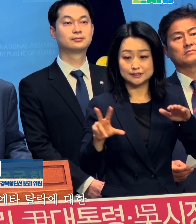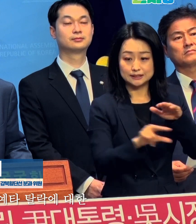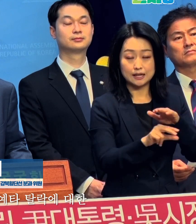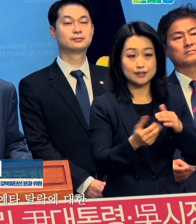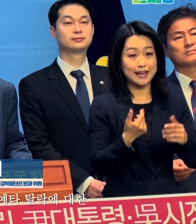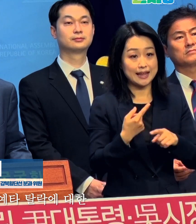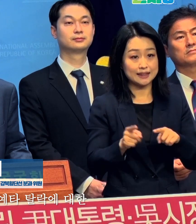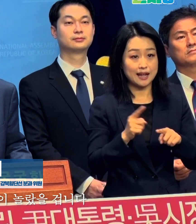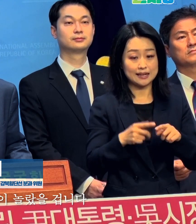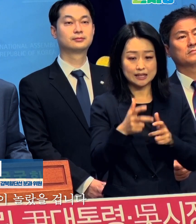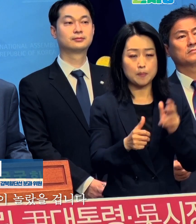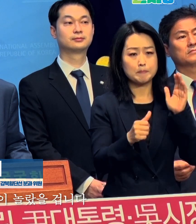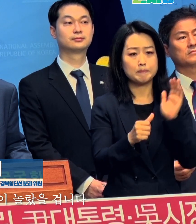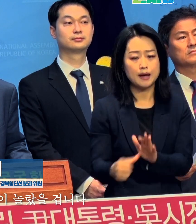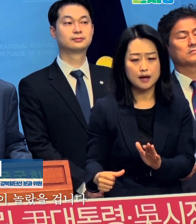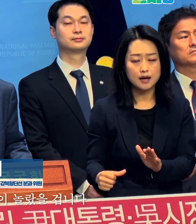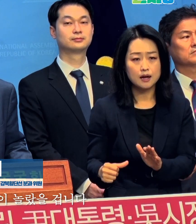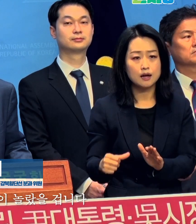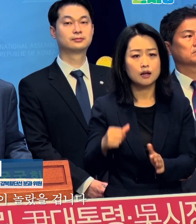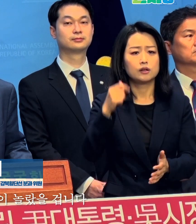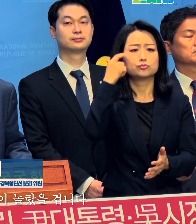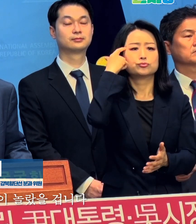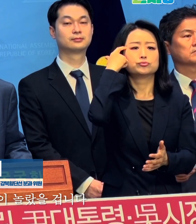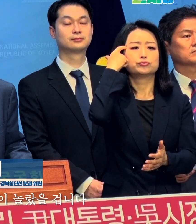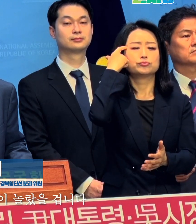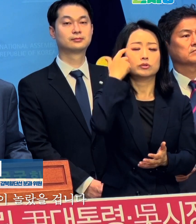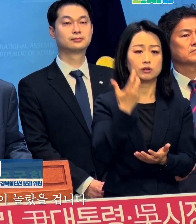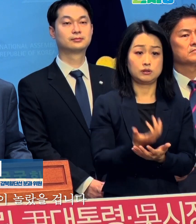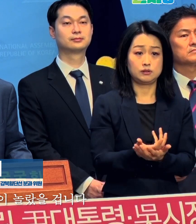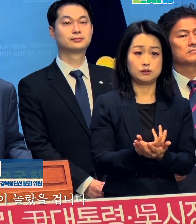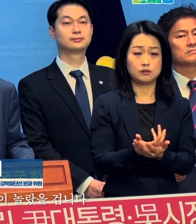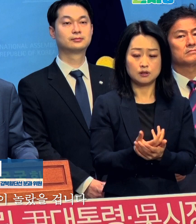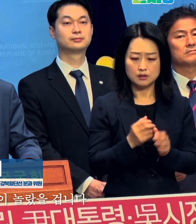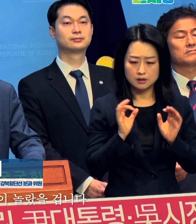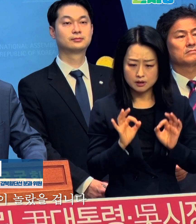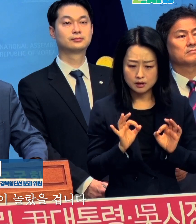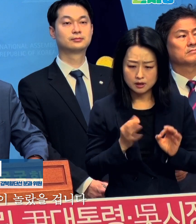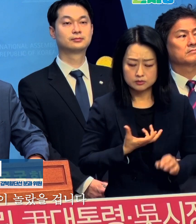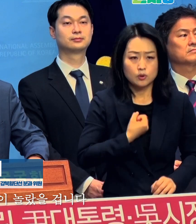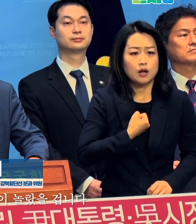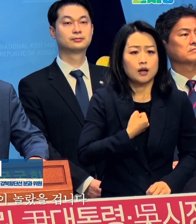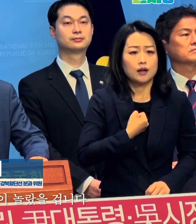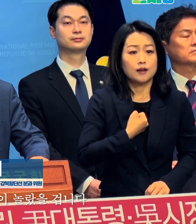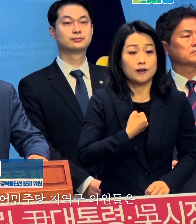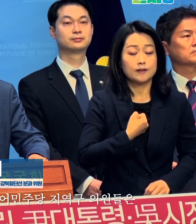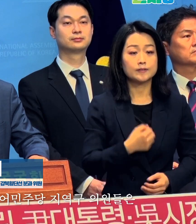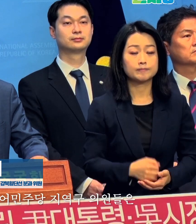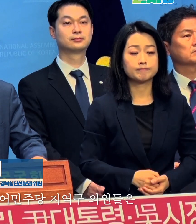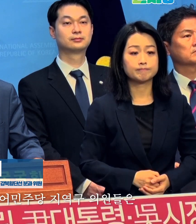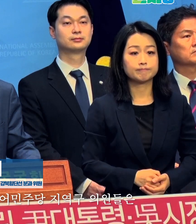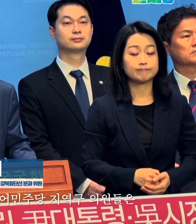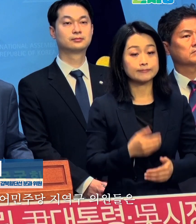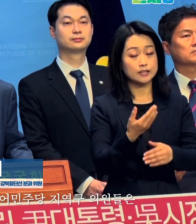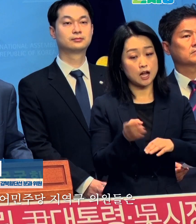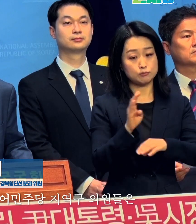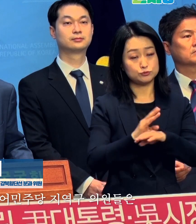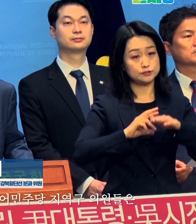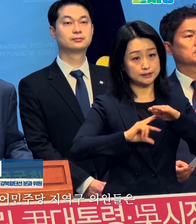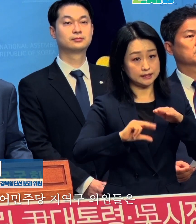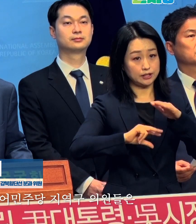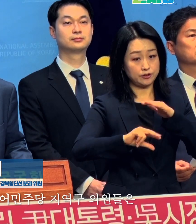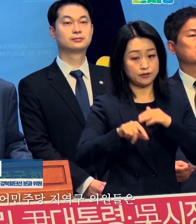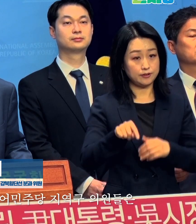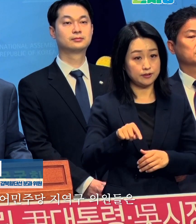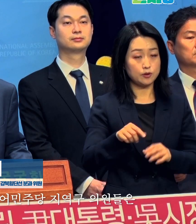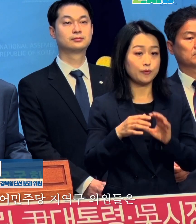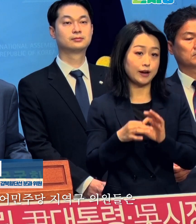대한 예타 탈락에 대한 충격적인 소식을 듣고 많이 놀랐을 겁니다. 저희